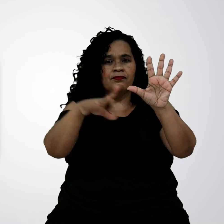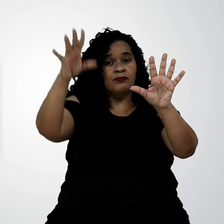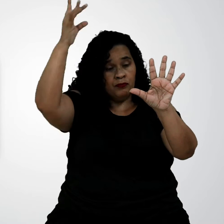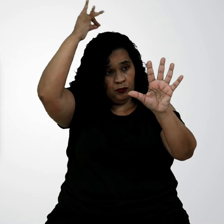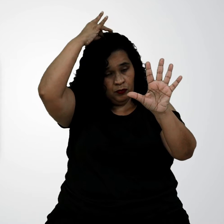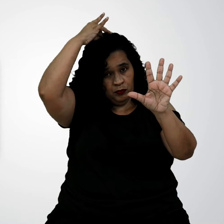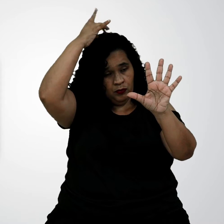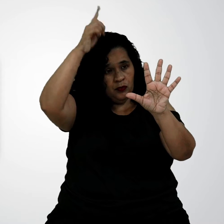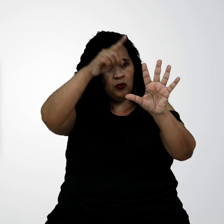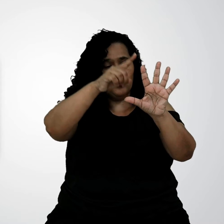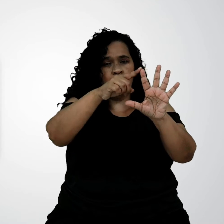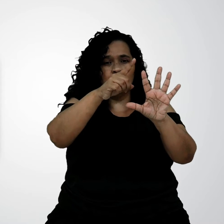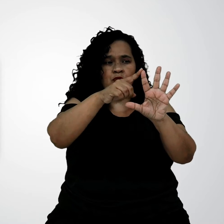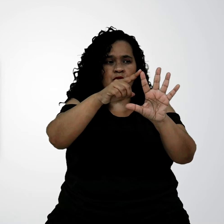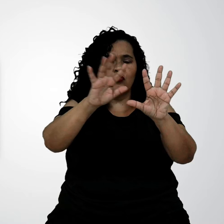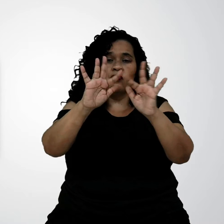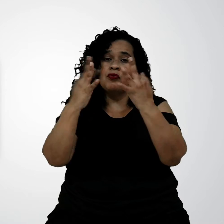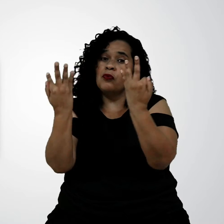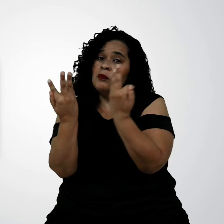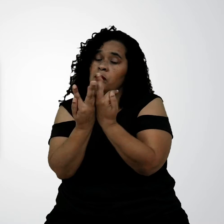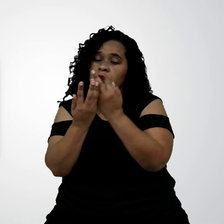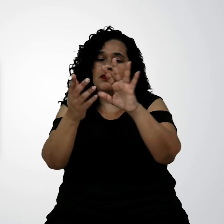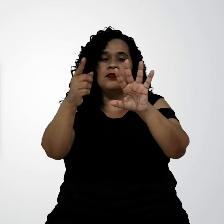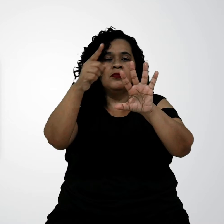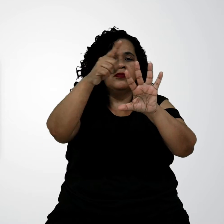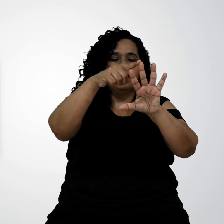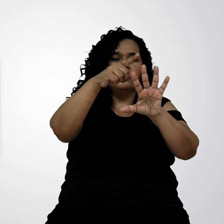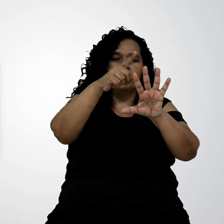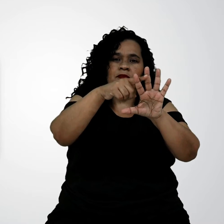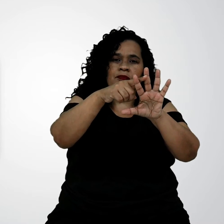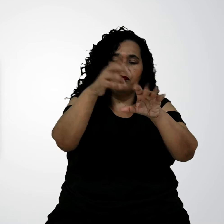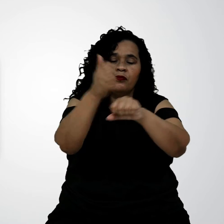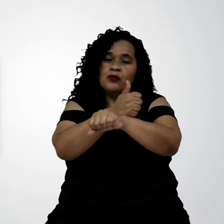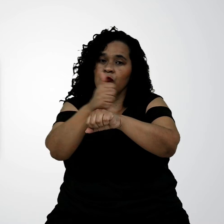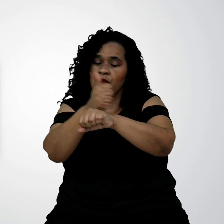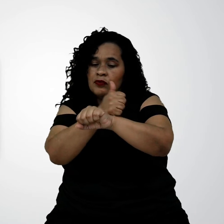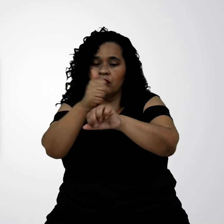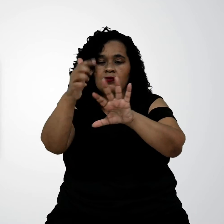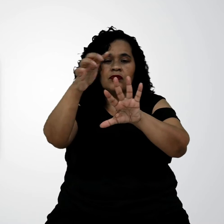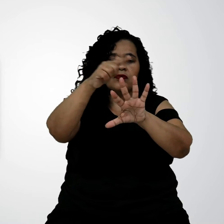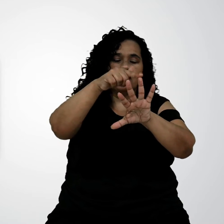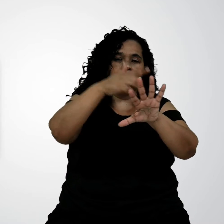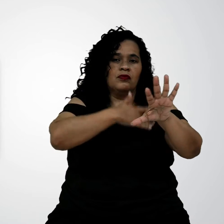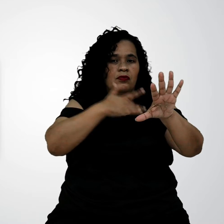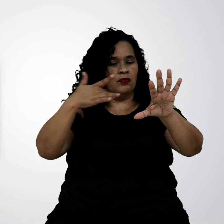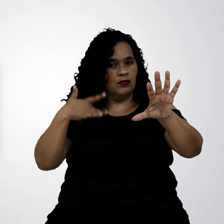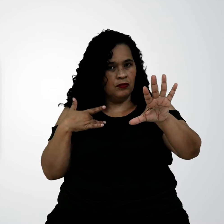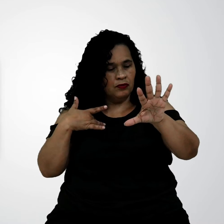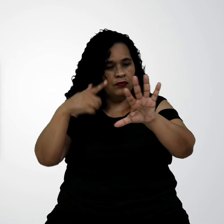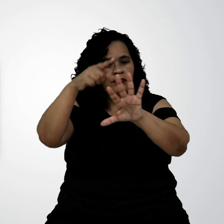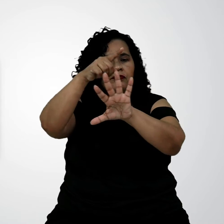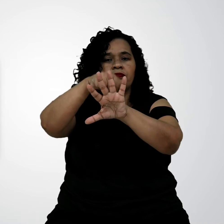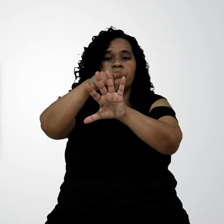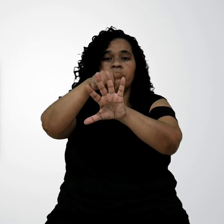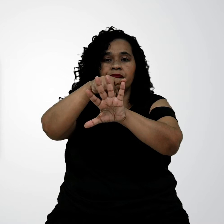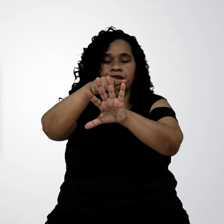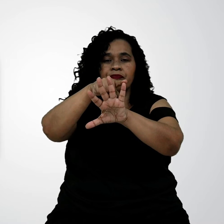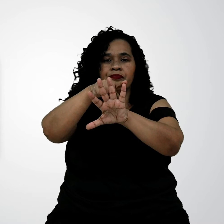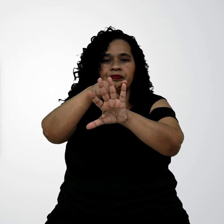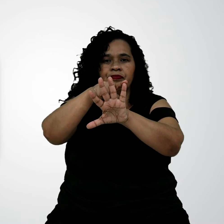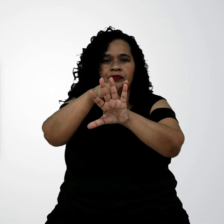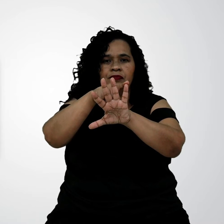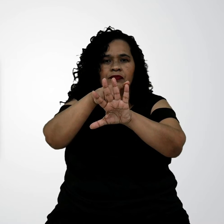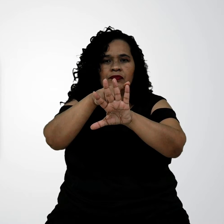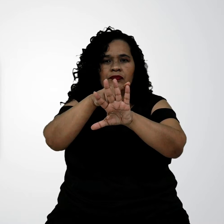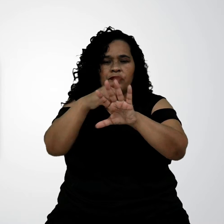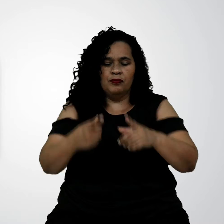a minha área familiar, aqui eu tenho a minha carreira, aqui eu tenho a minha saúde e aqui eu tenho a minha área financeira. E está